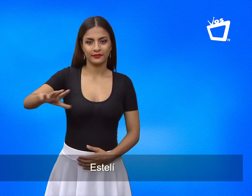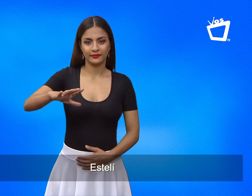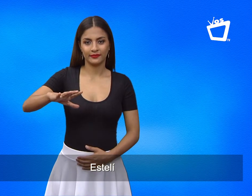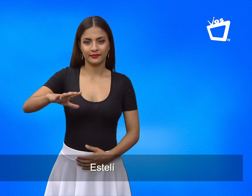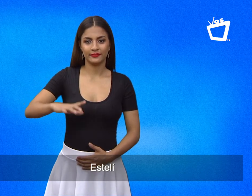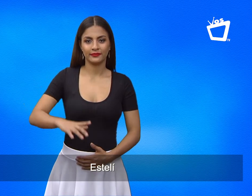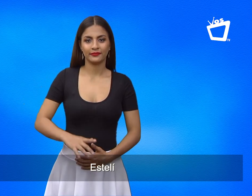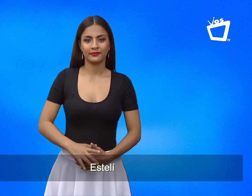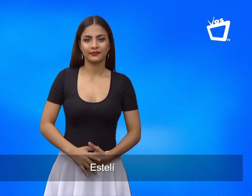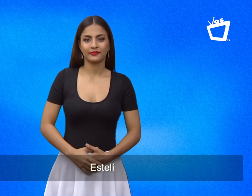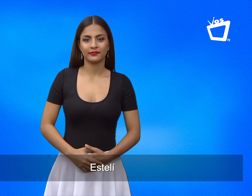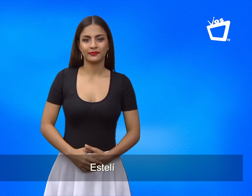Estelí.